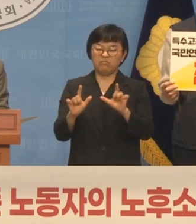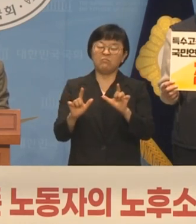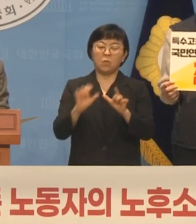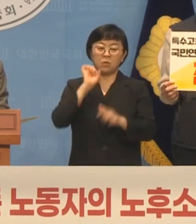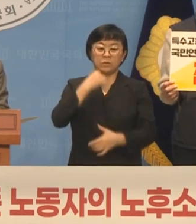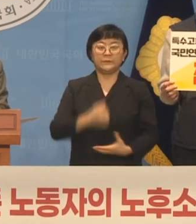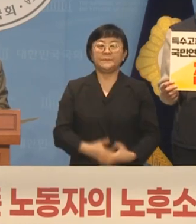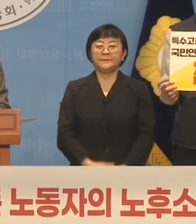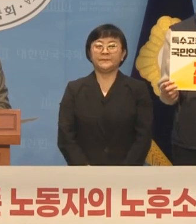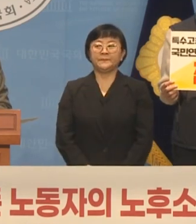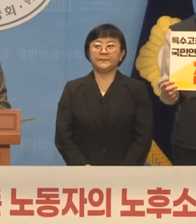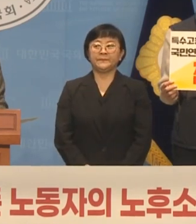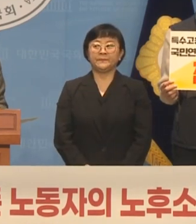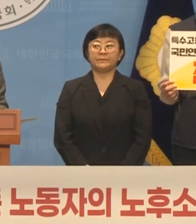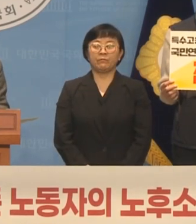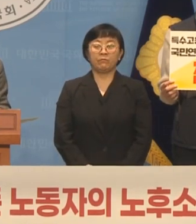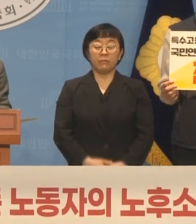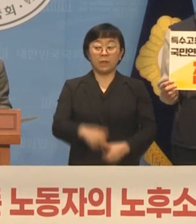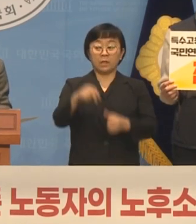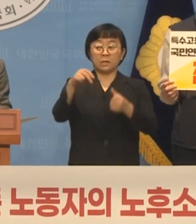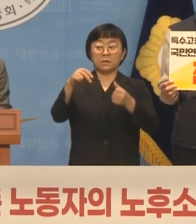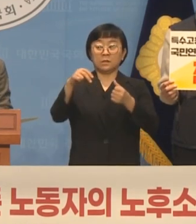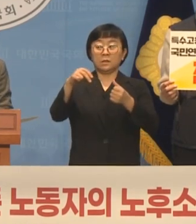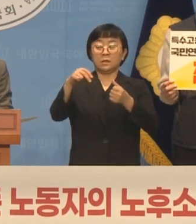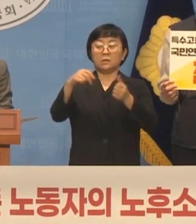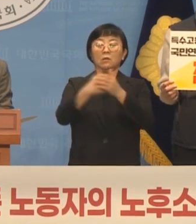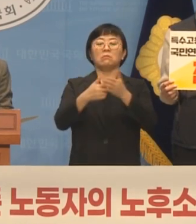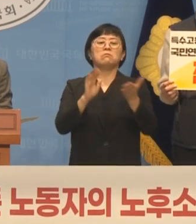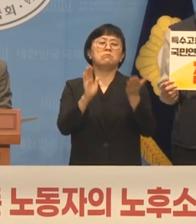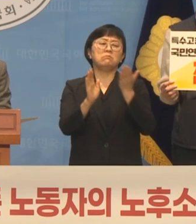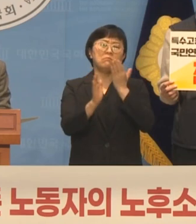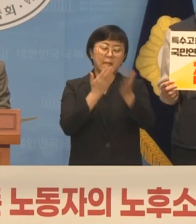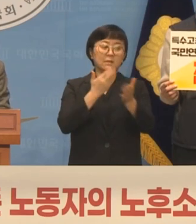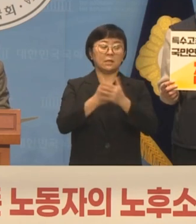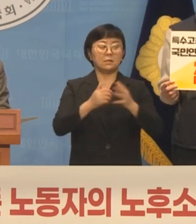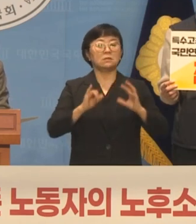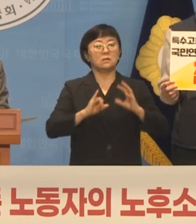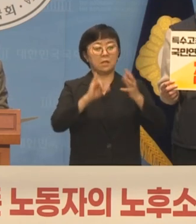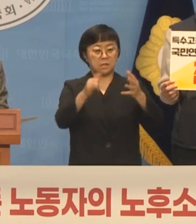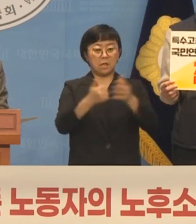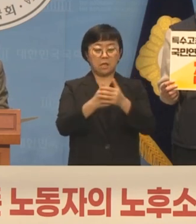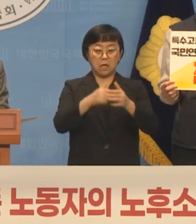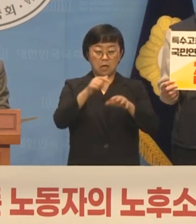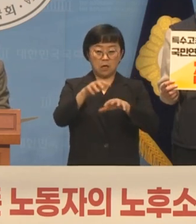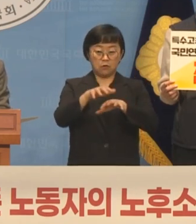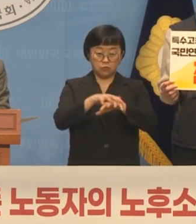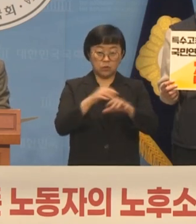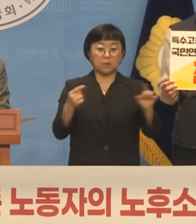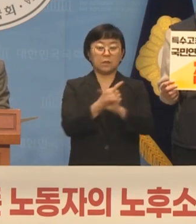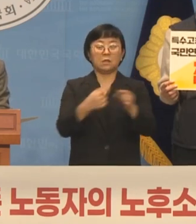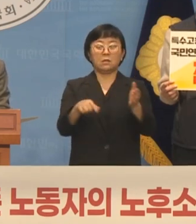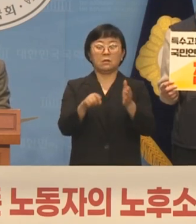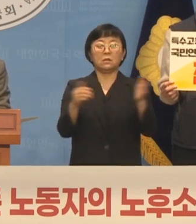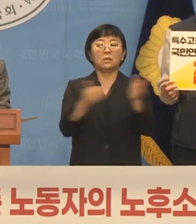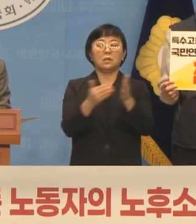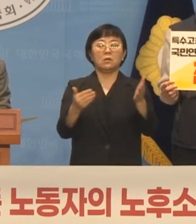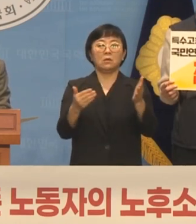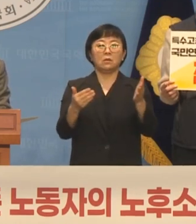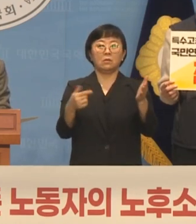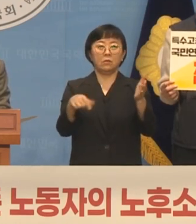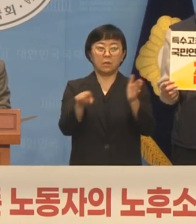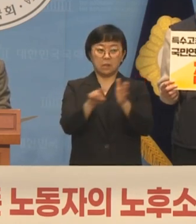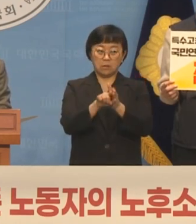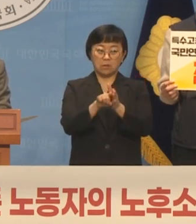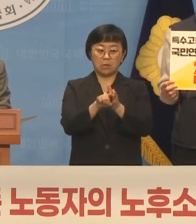피폐해집니다. 이러한 모순적인 세상의 구조를 끝내기 위해서 우리 사회의 문제를 끝내기